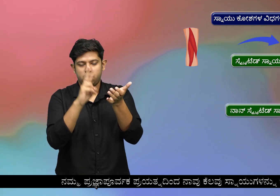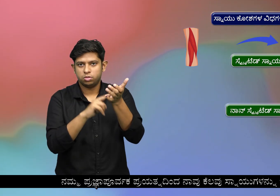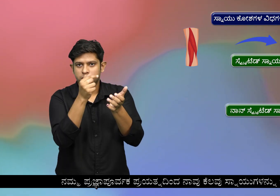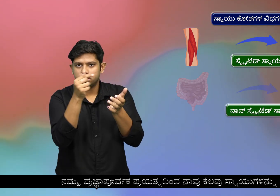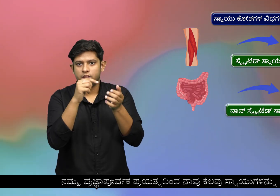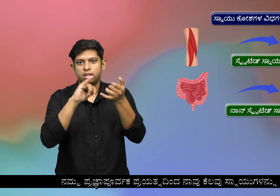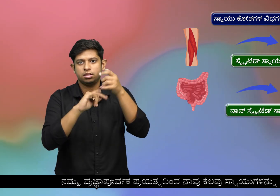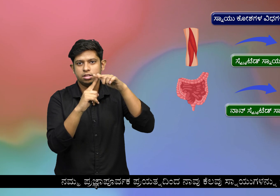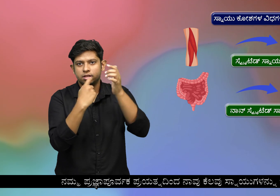ಚಲಿಸಬಹುದು.